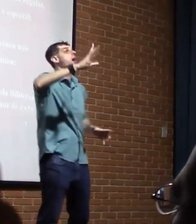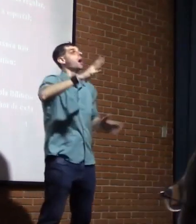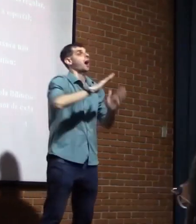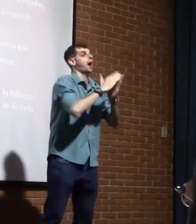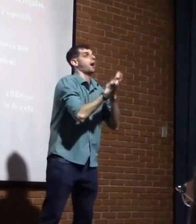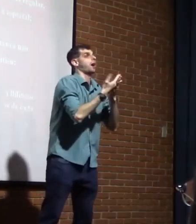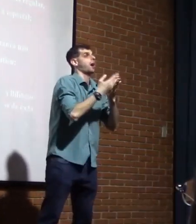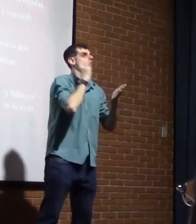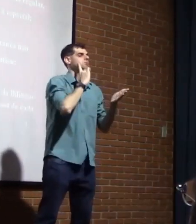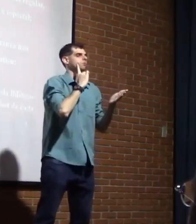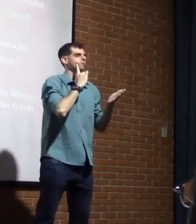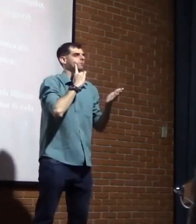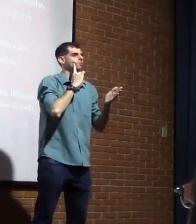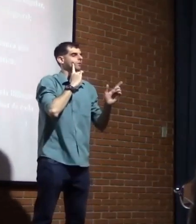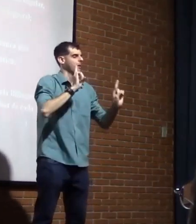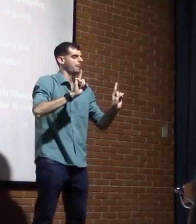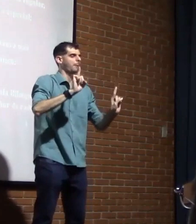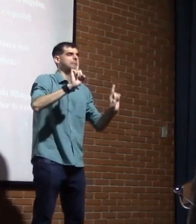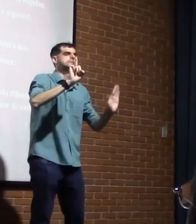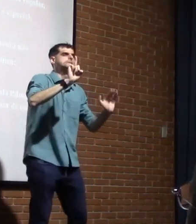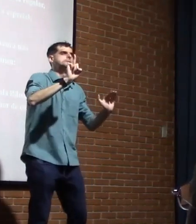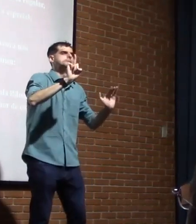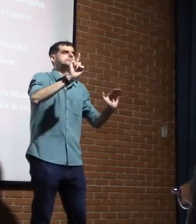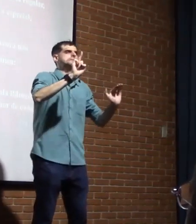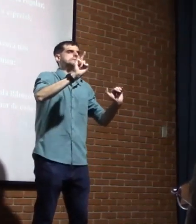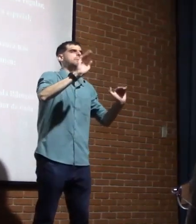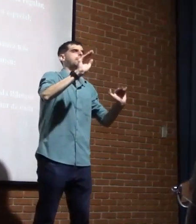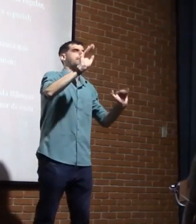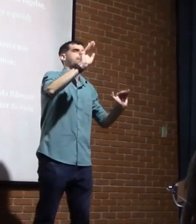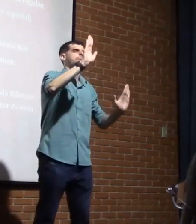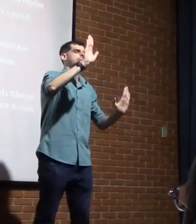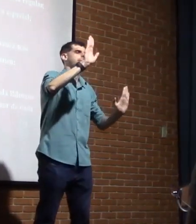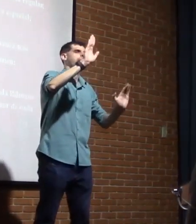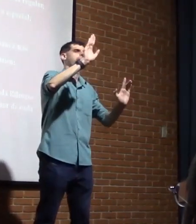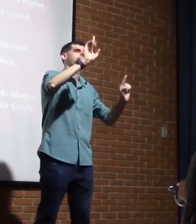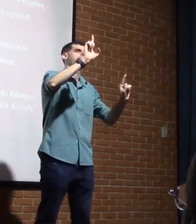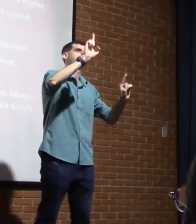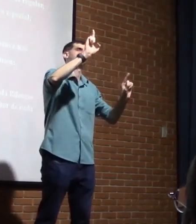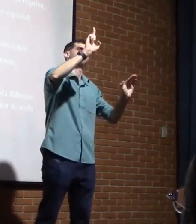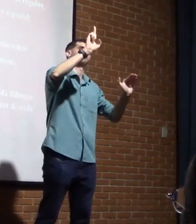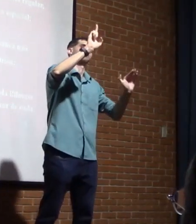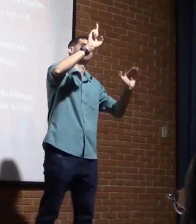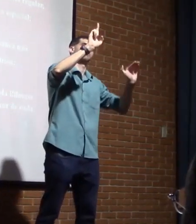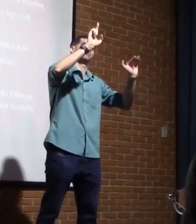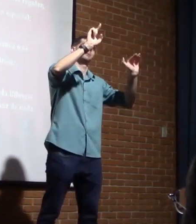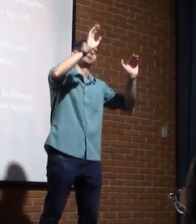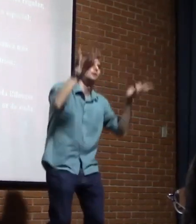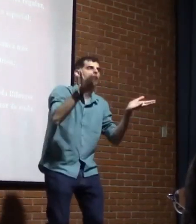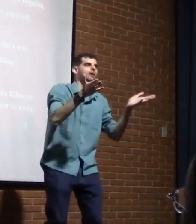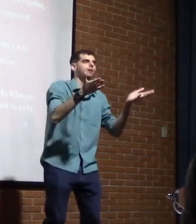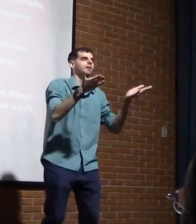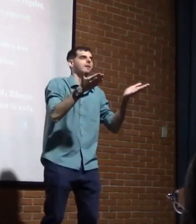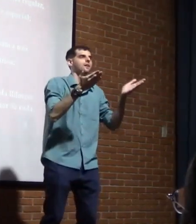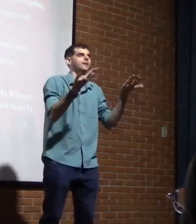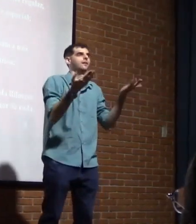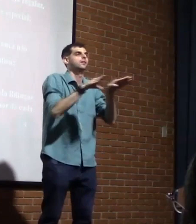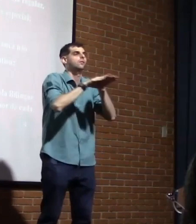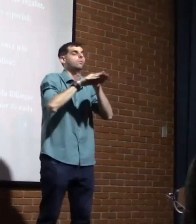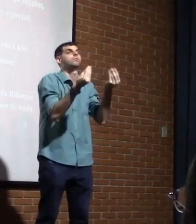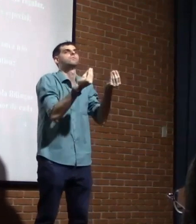de ouvintes, ela tem ampla divulgação, mas a gente sabe ainda muito pouco ainda sobre as escolas para surdos, né? A gente sabe que